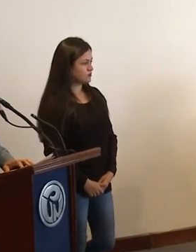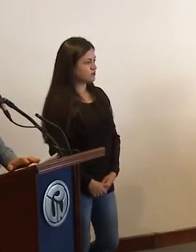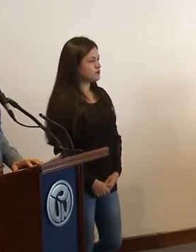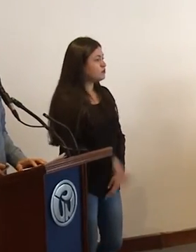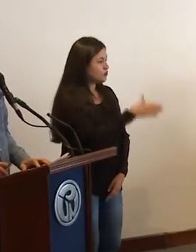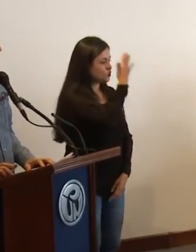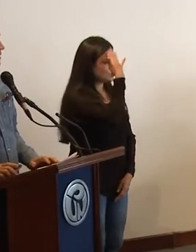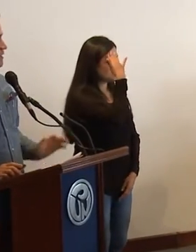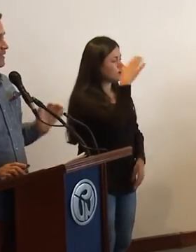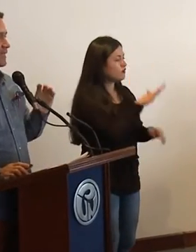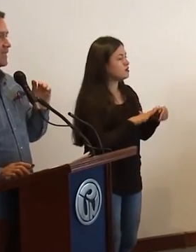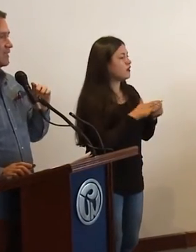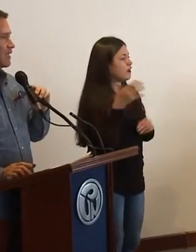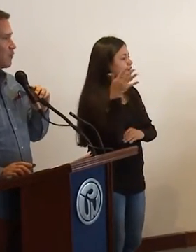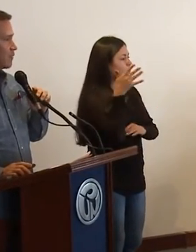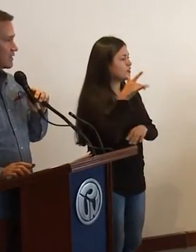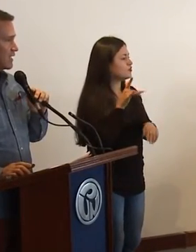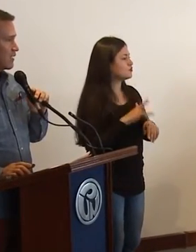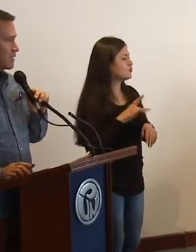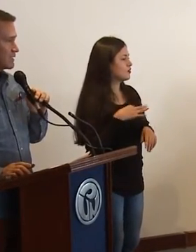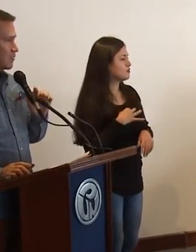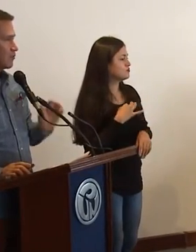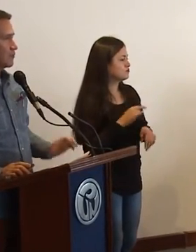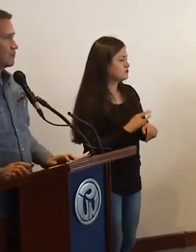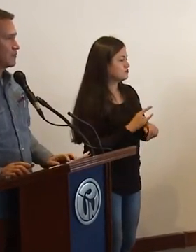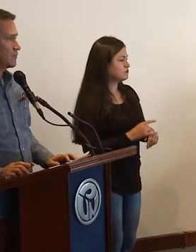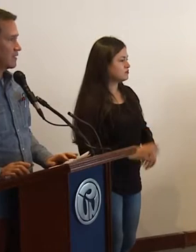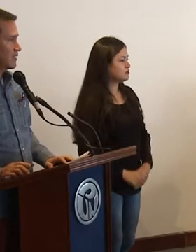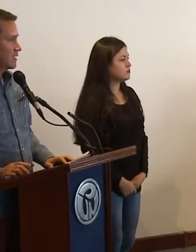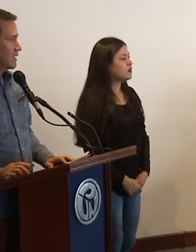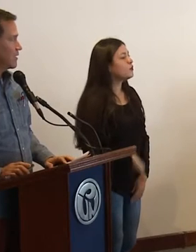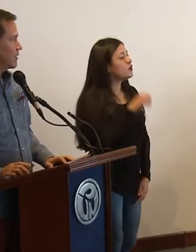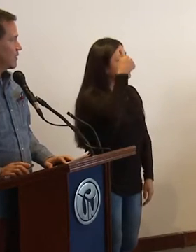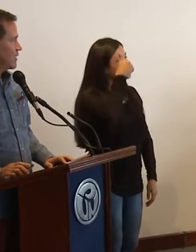muy complacido de compartir la mesa con